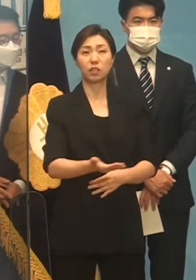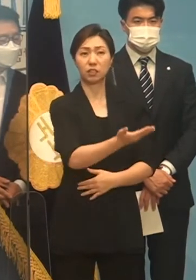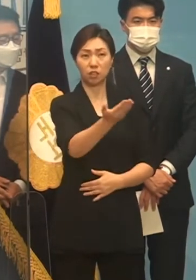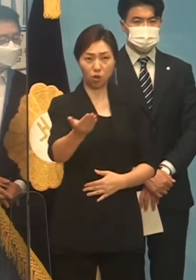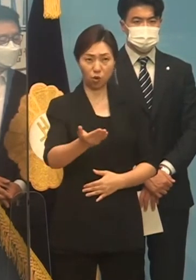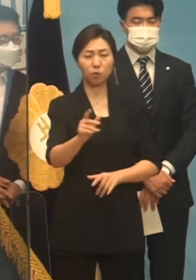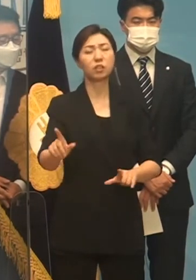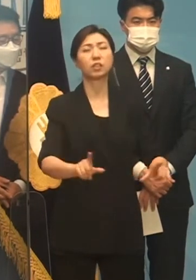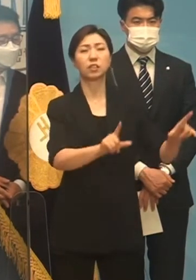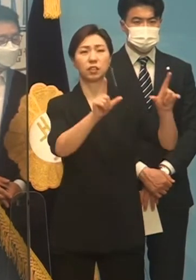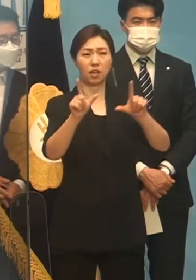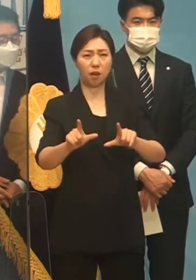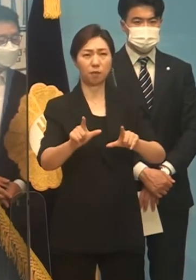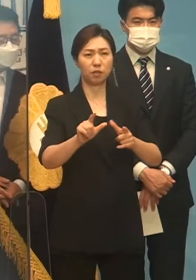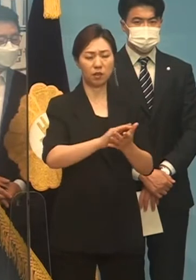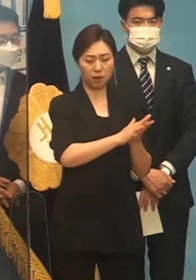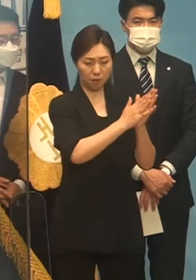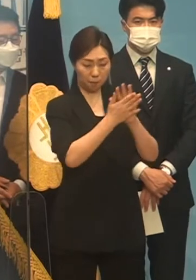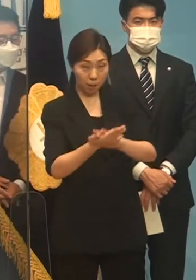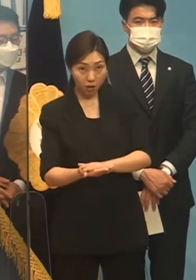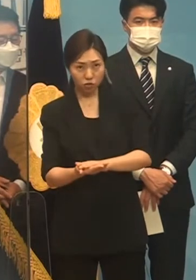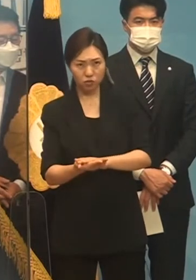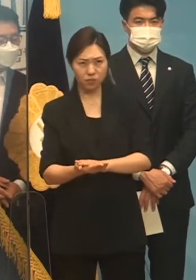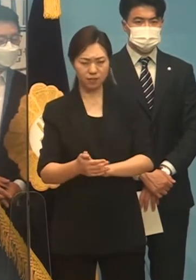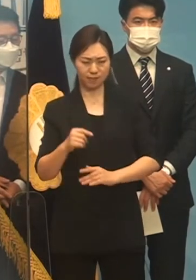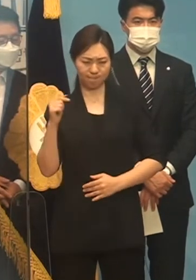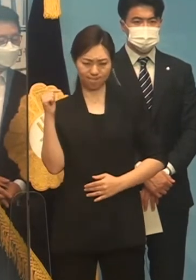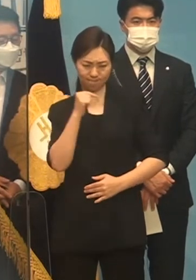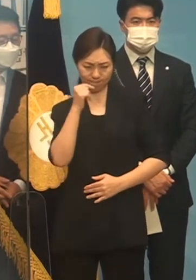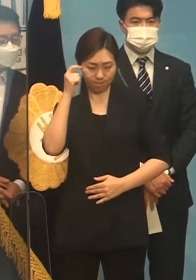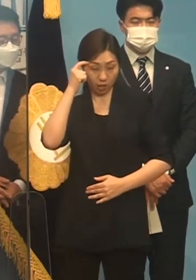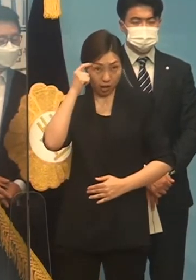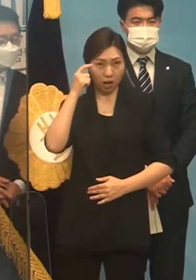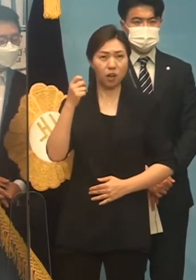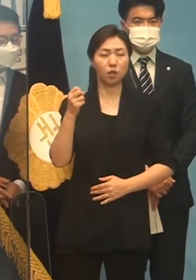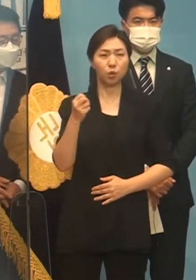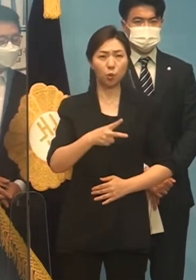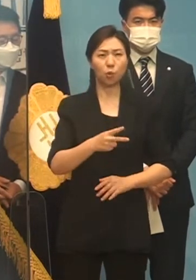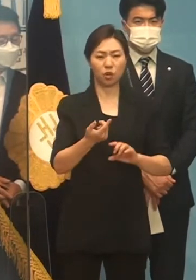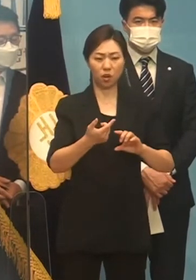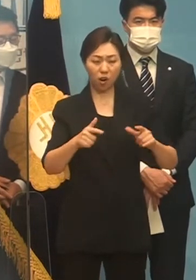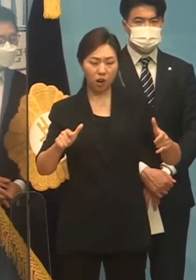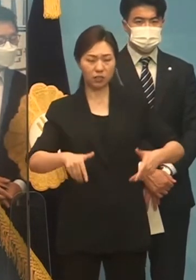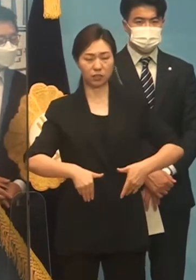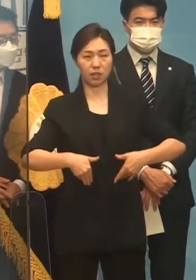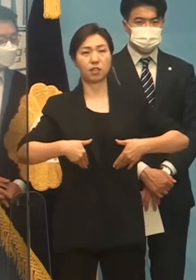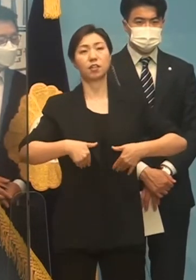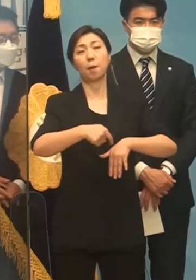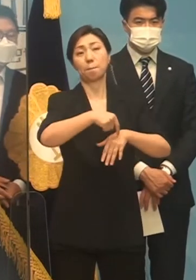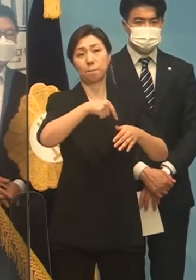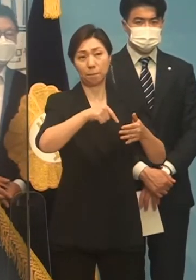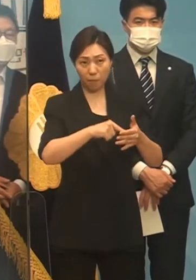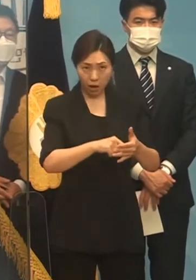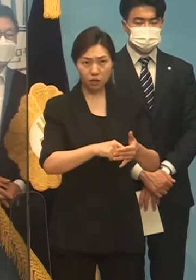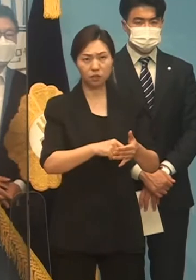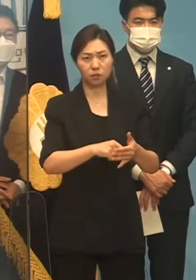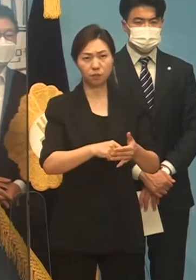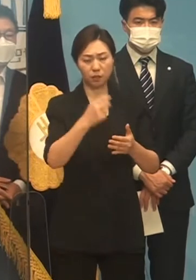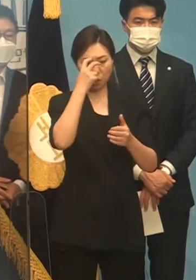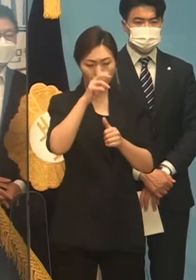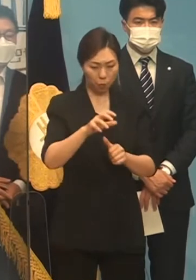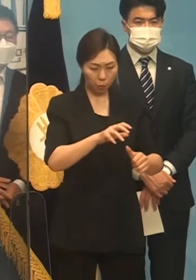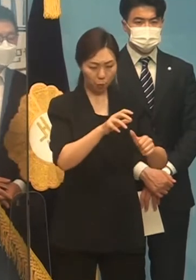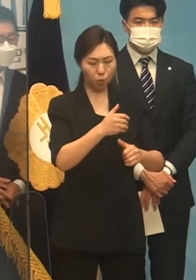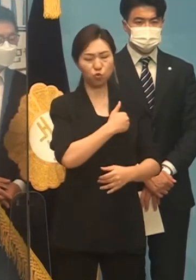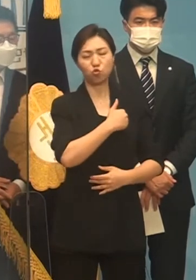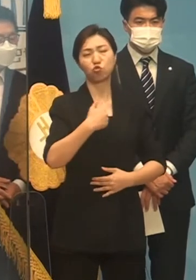개선할 수 있는 비전과 냉철함, 약자를 보듬는 따뜻한 시선과 돌봄의 마음도